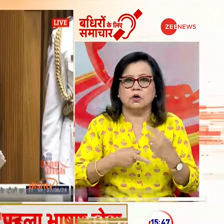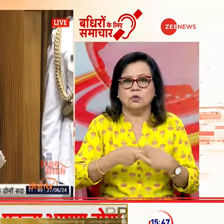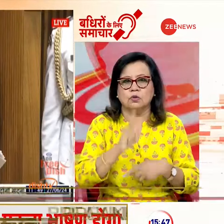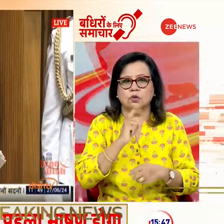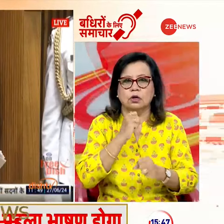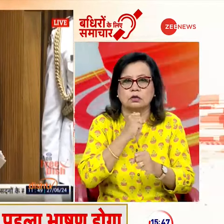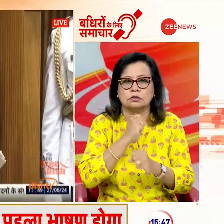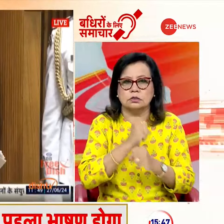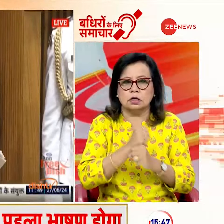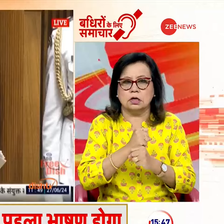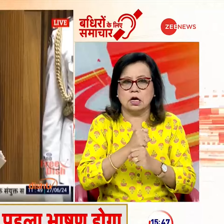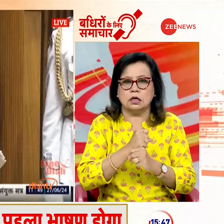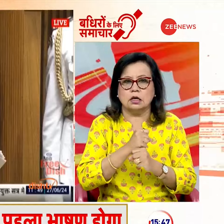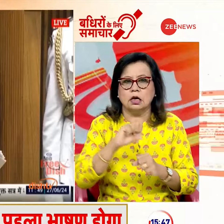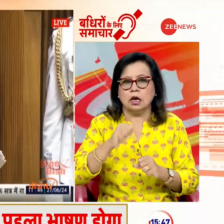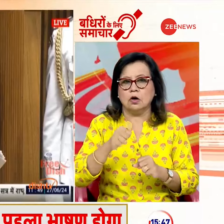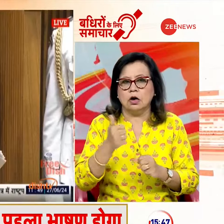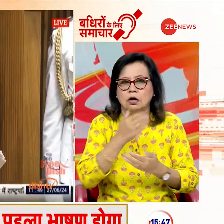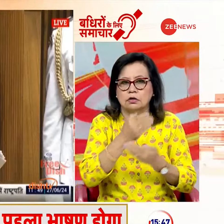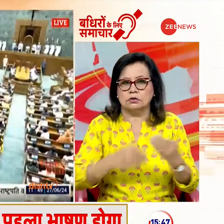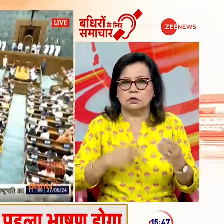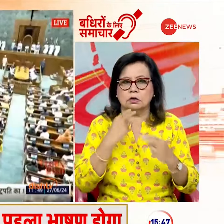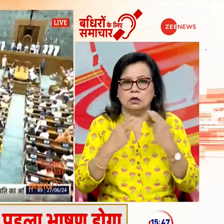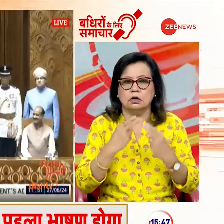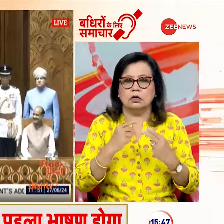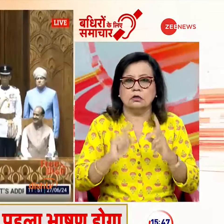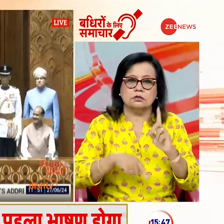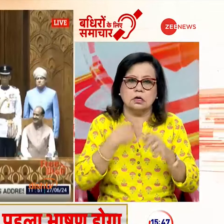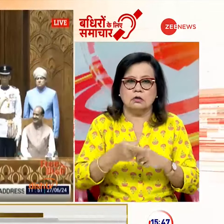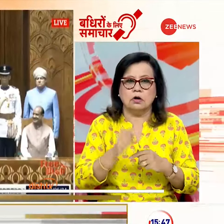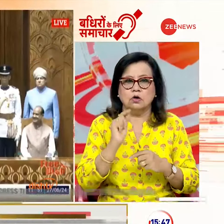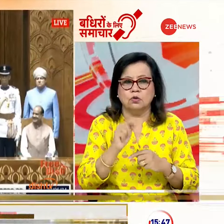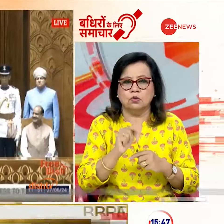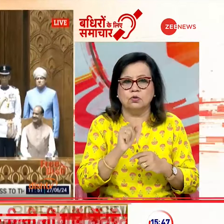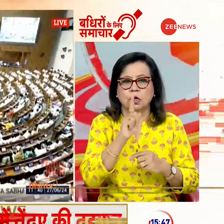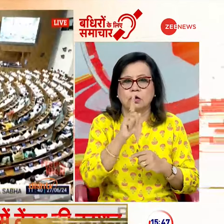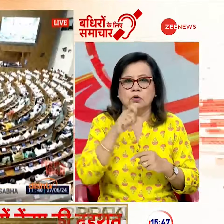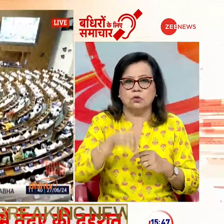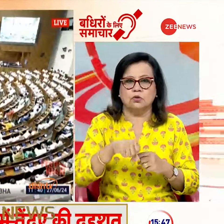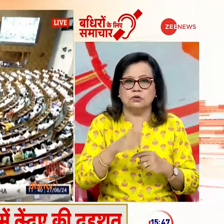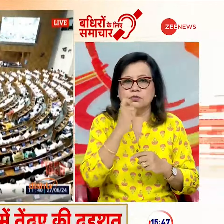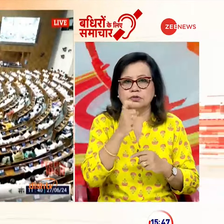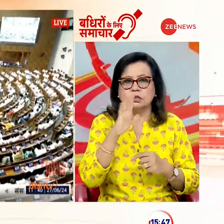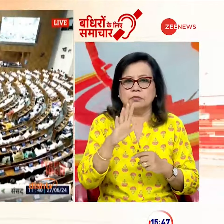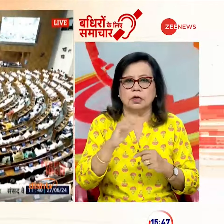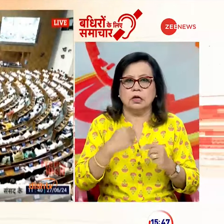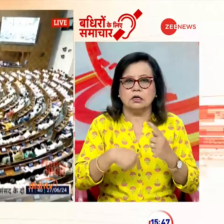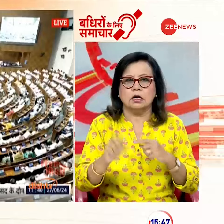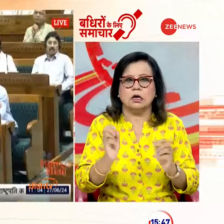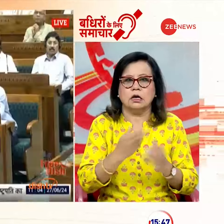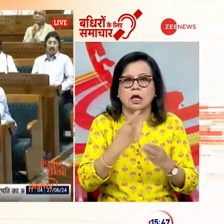अभिभाषण में उन्होंने सरकार की उपलब्धियों का जिक्र किया। इसके अलावा उन्होंने 1975